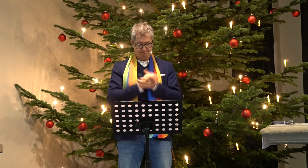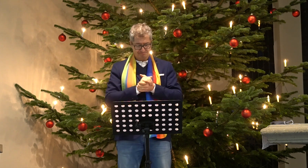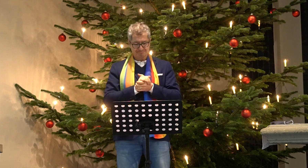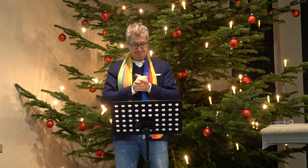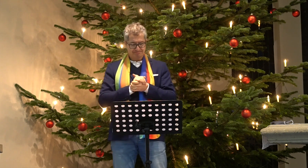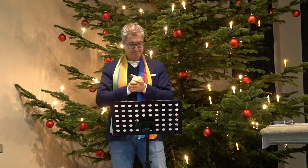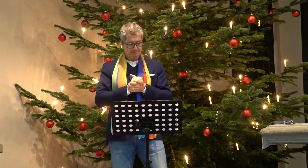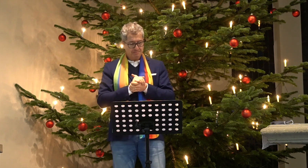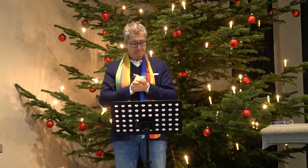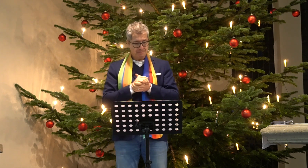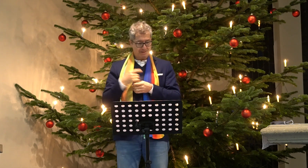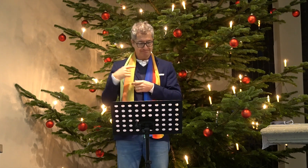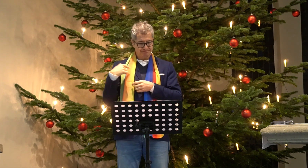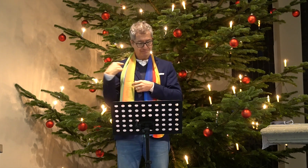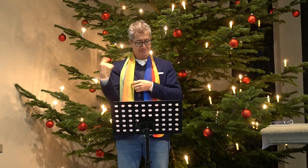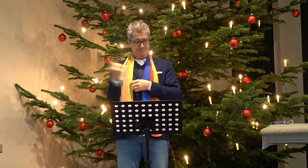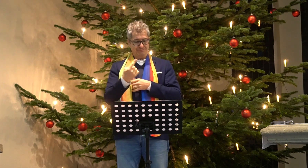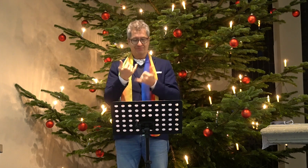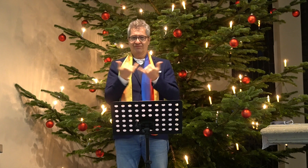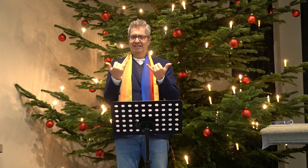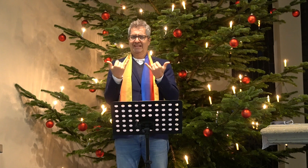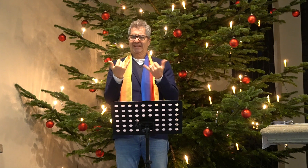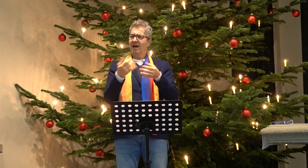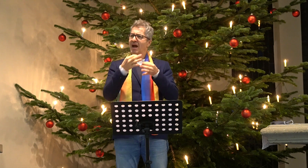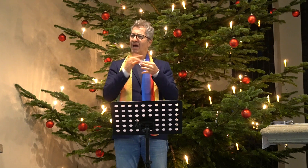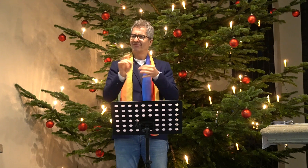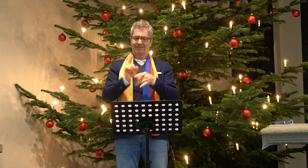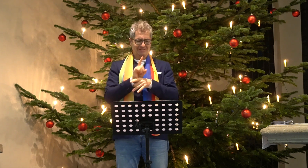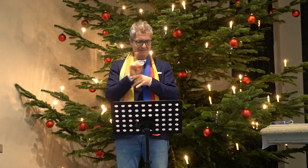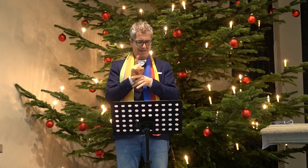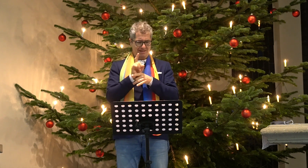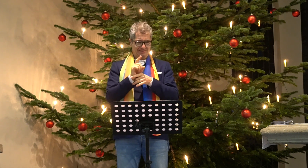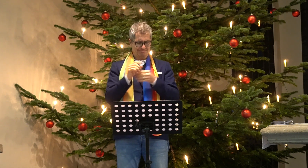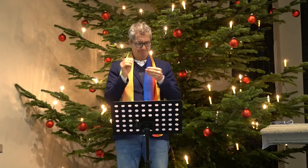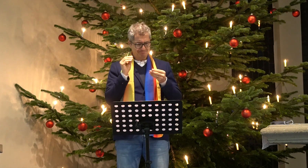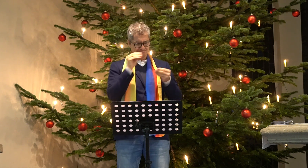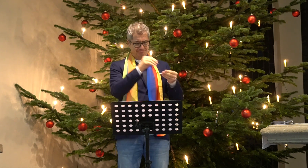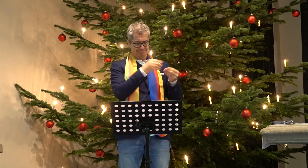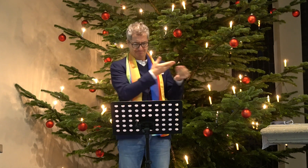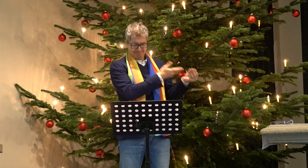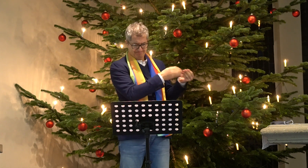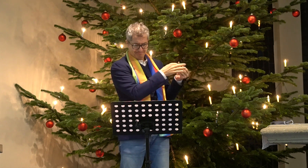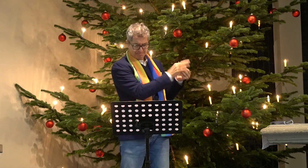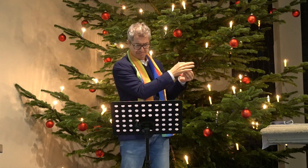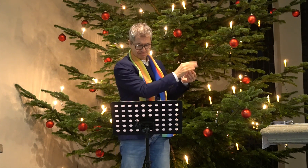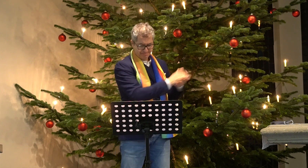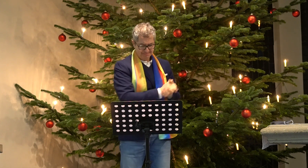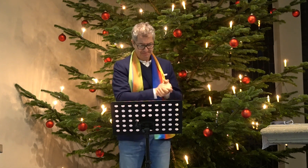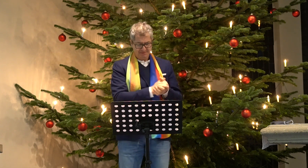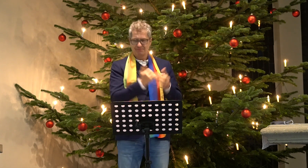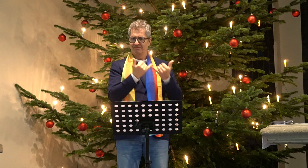hinter uns. Wie wird diese Adventzeit? Wie